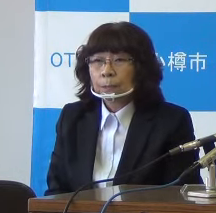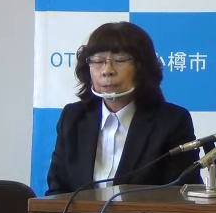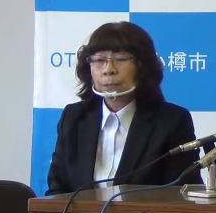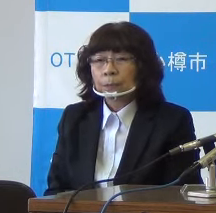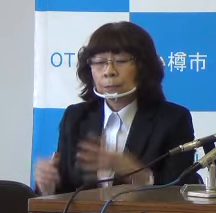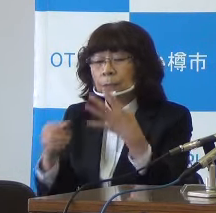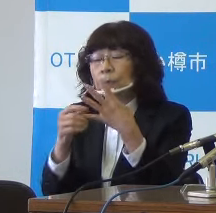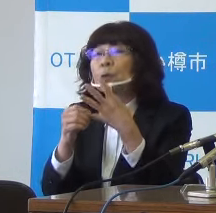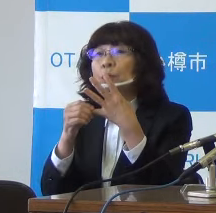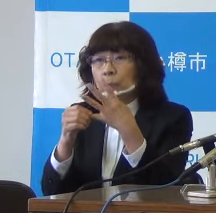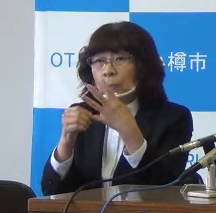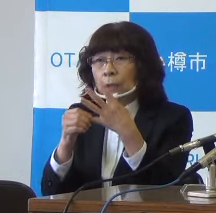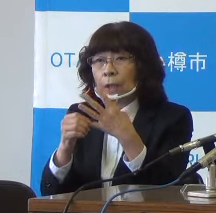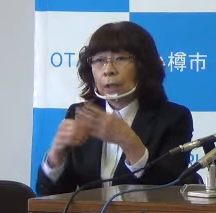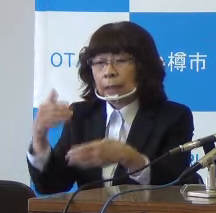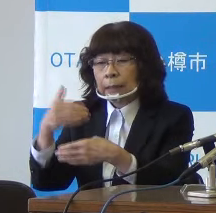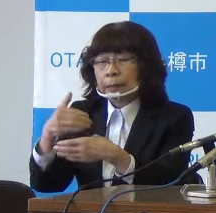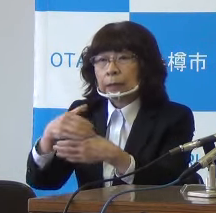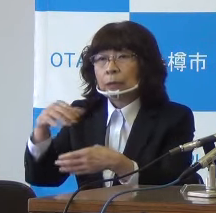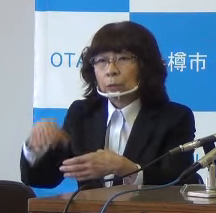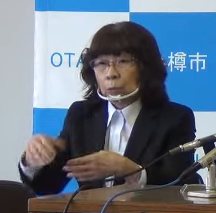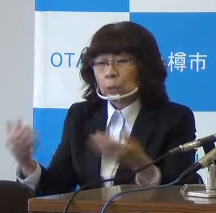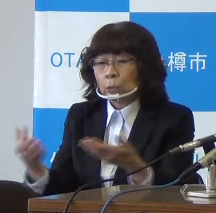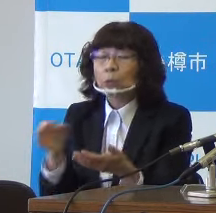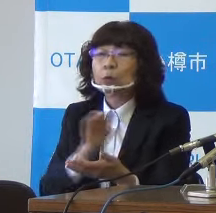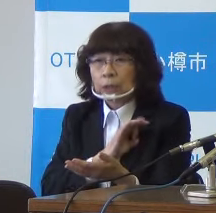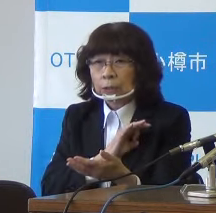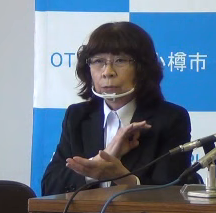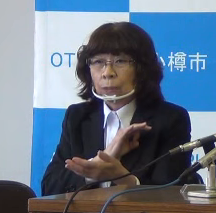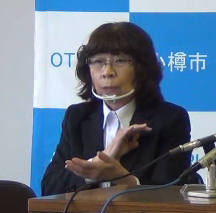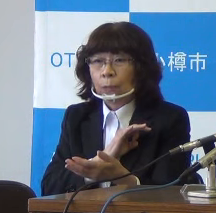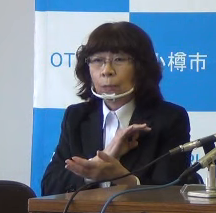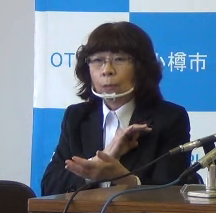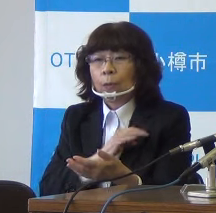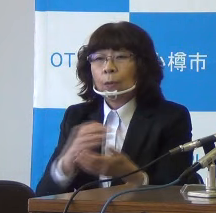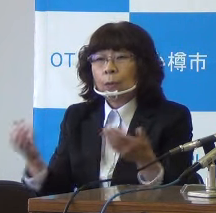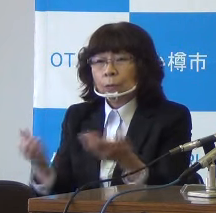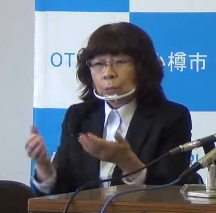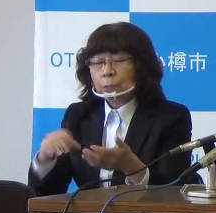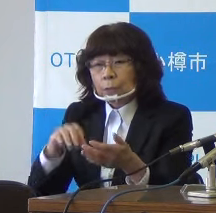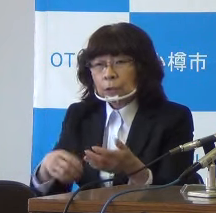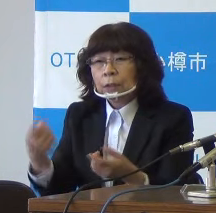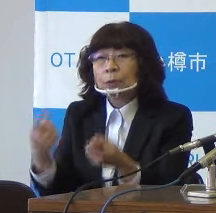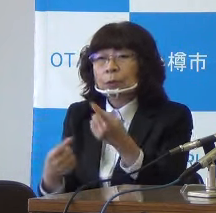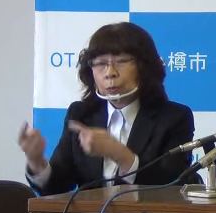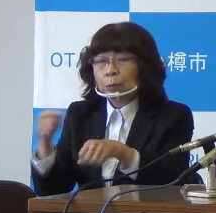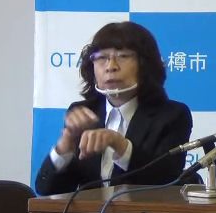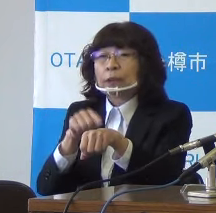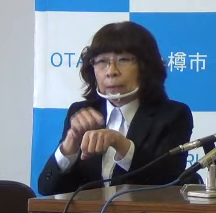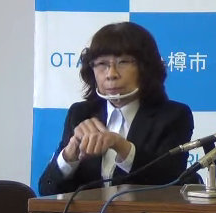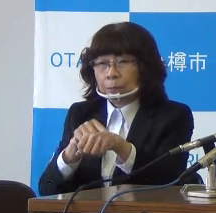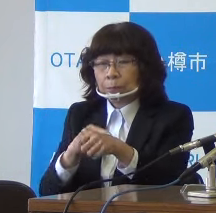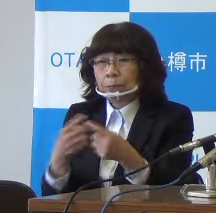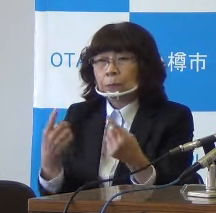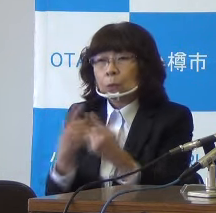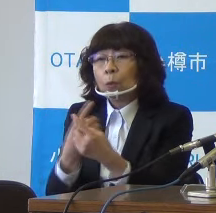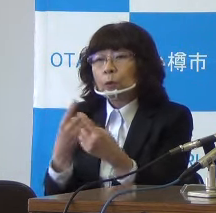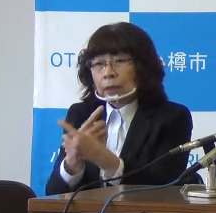4点目は職員の時差出勤についてであります。交代制勤務